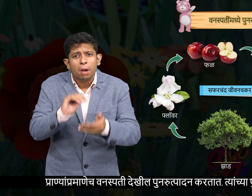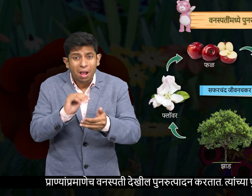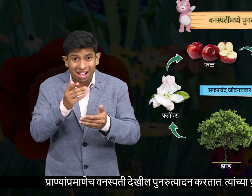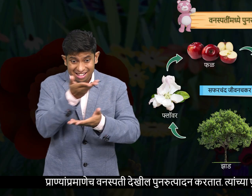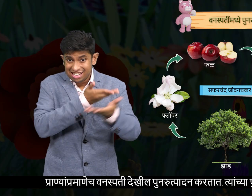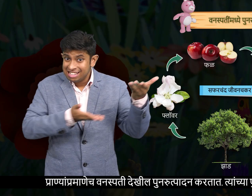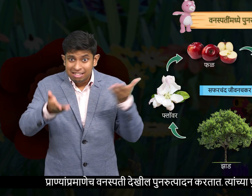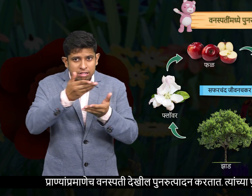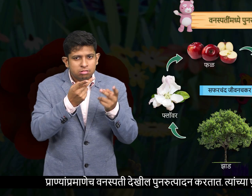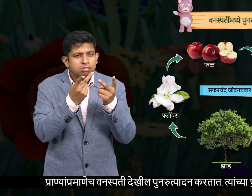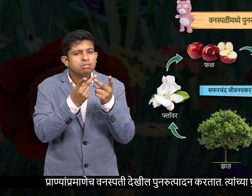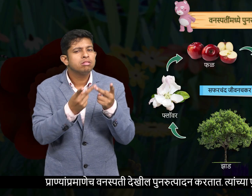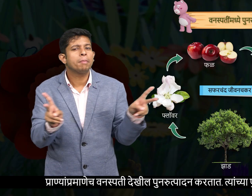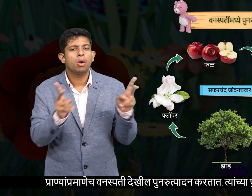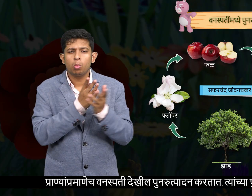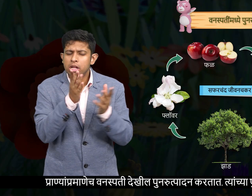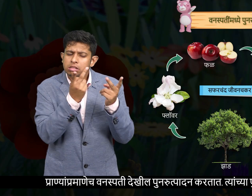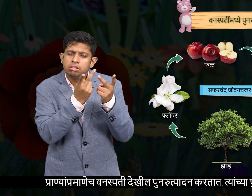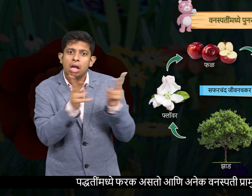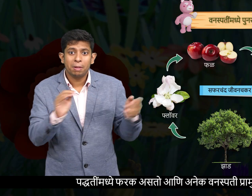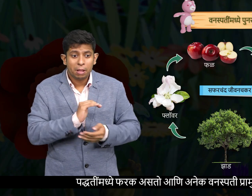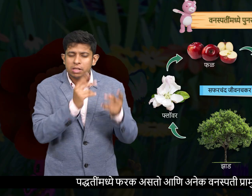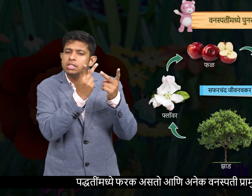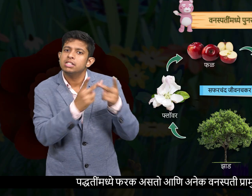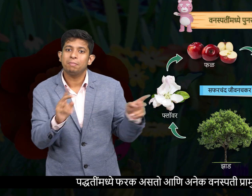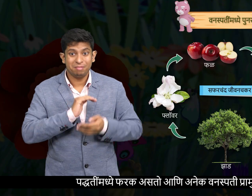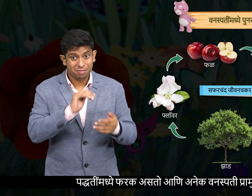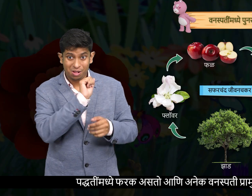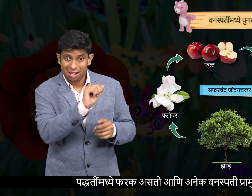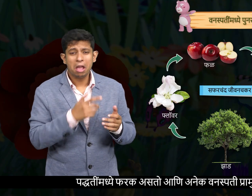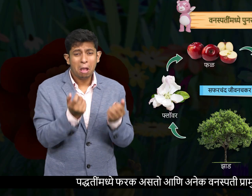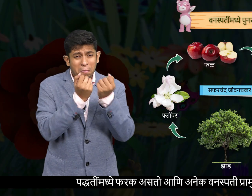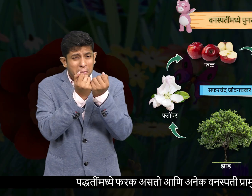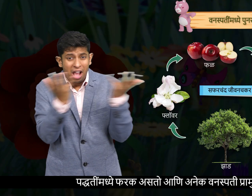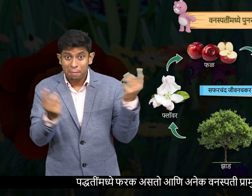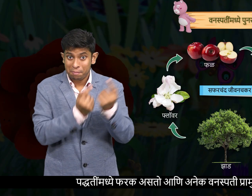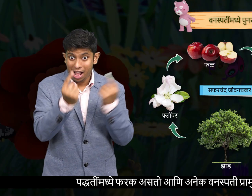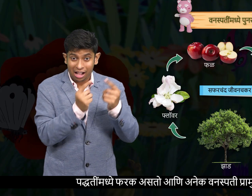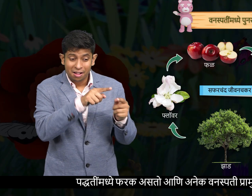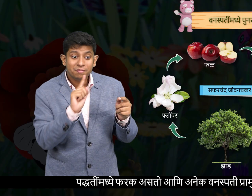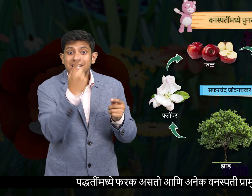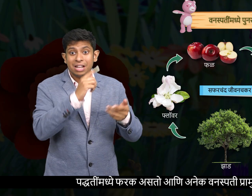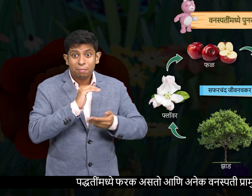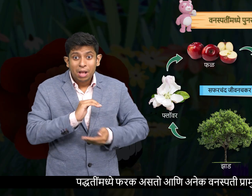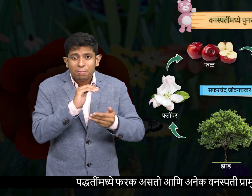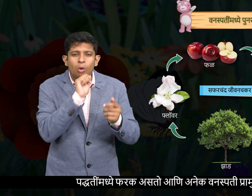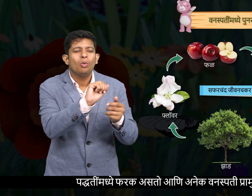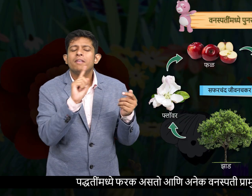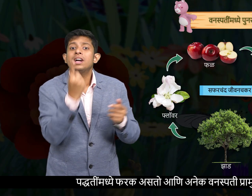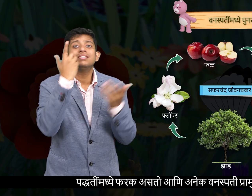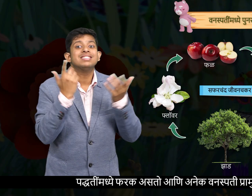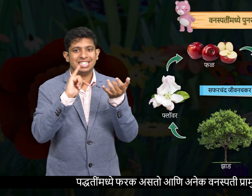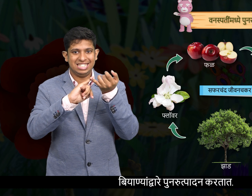करतात. त्यांच्या पुनरुत्पादनाच्या पद्धतींमध्ये फरक असतो आणि